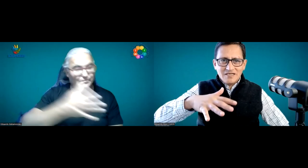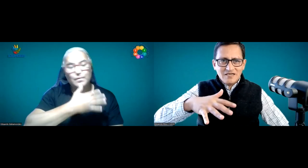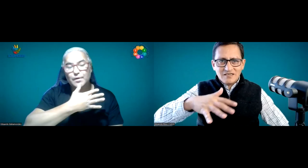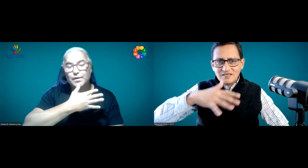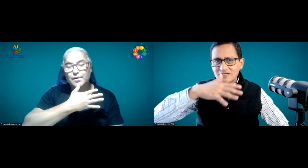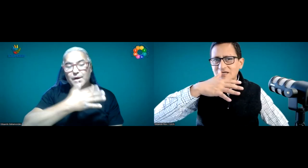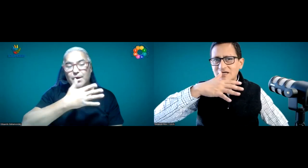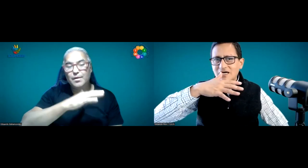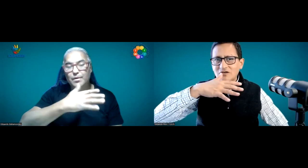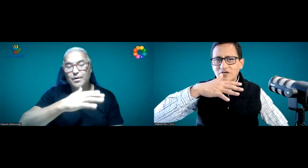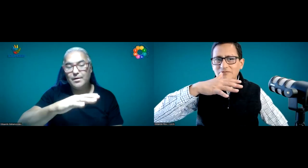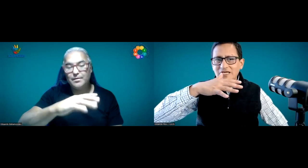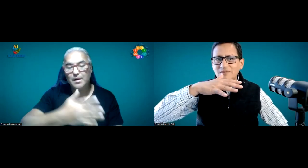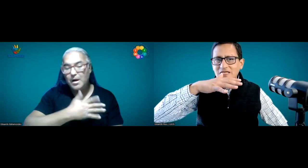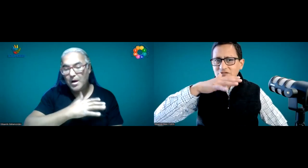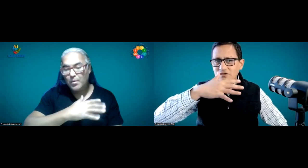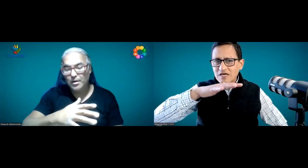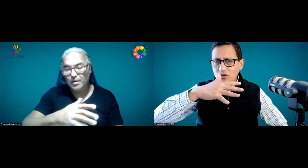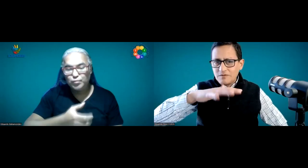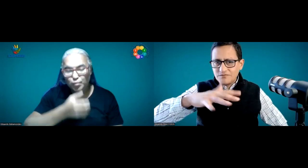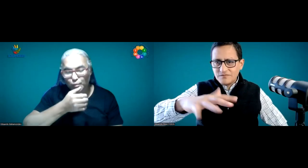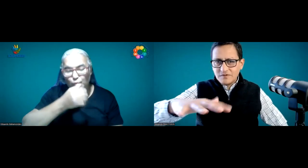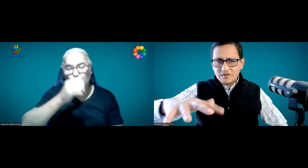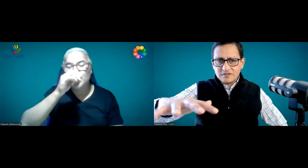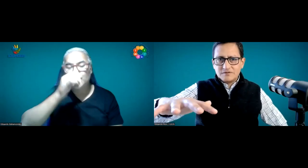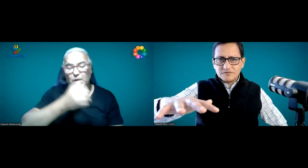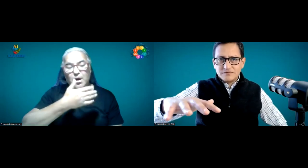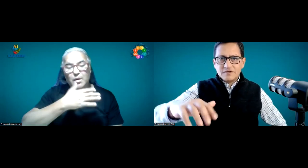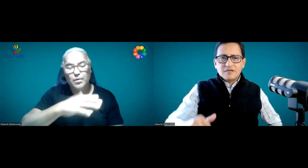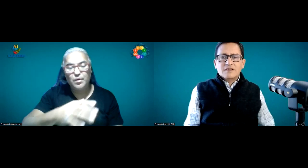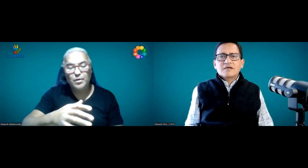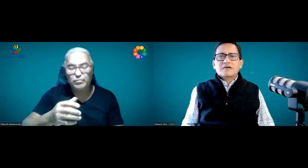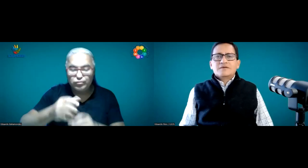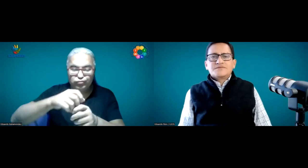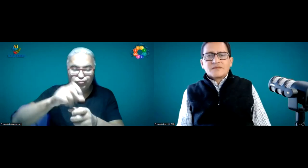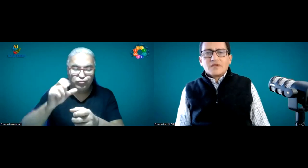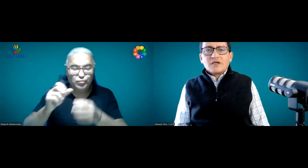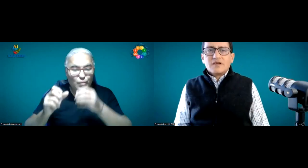estiradita, ya. Hagan con él, vayan imitando, ¿cierto? Agua. Correcto.